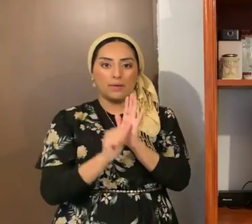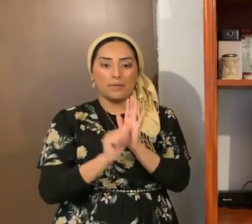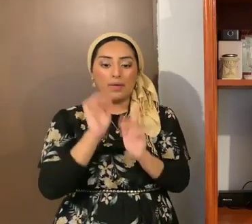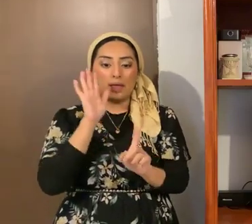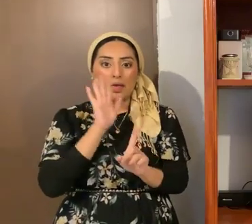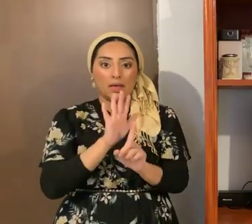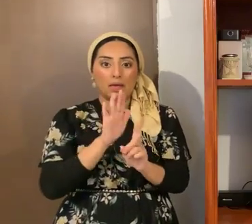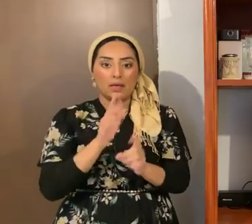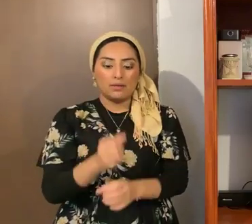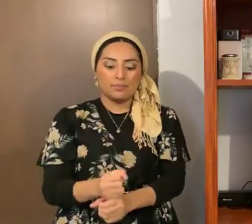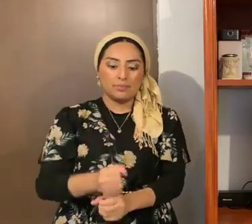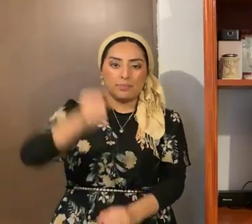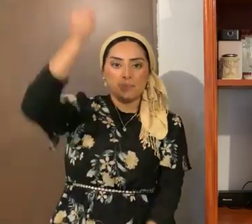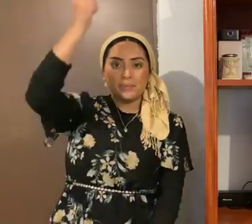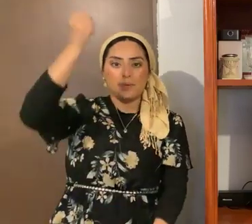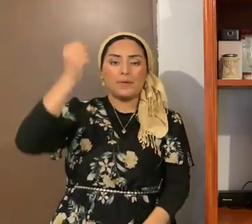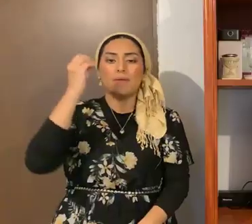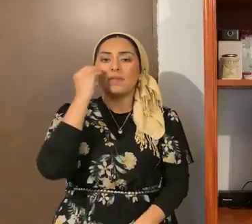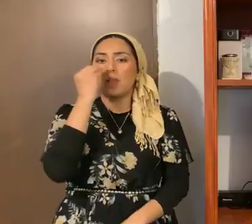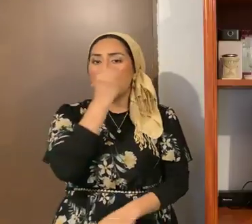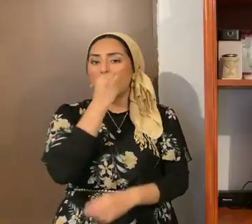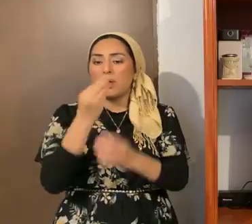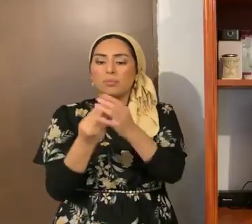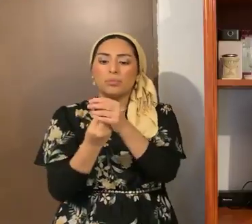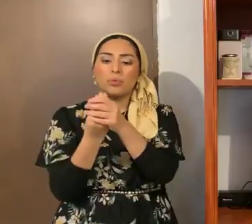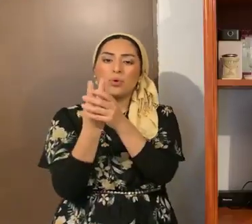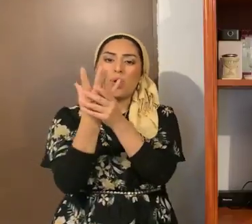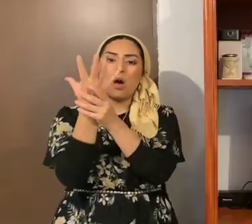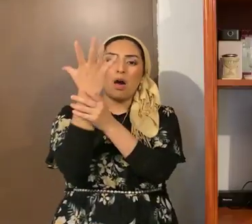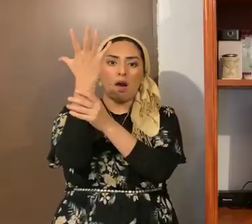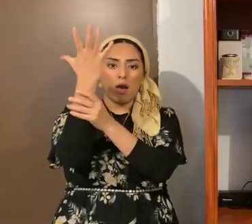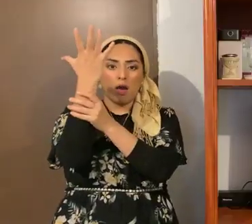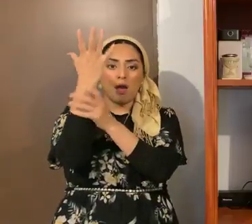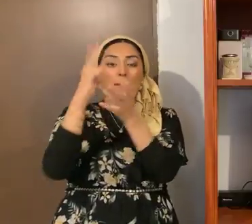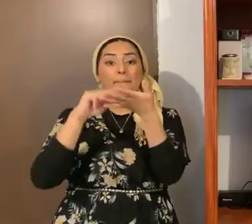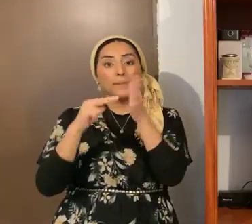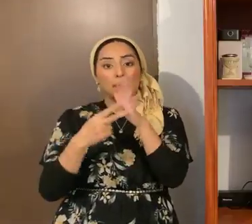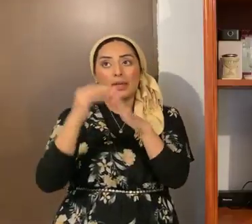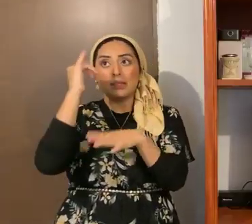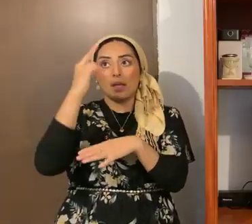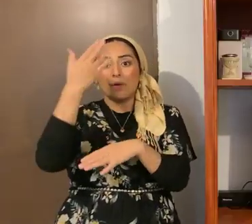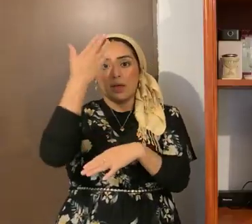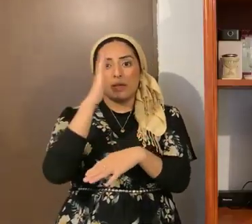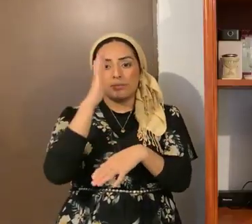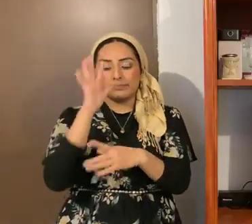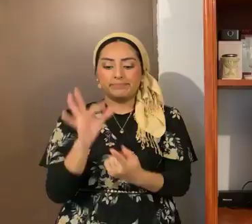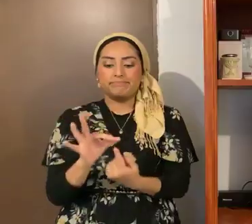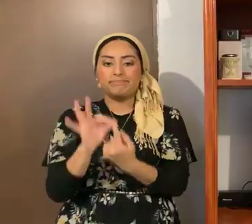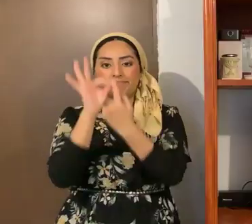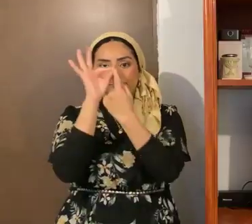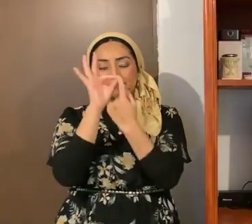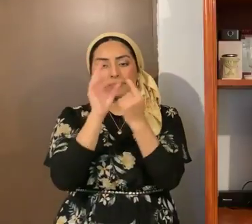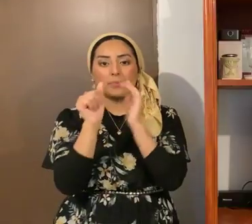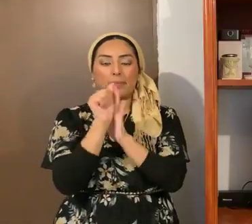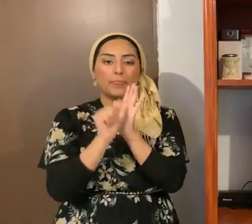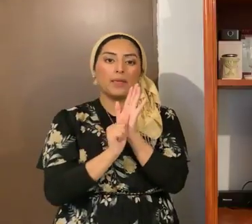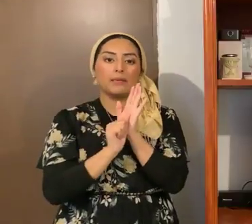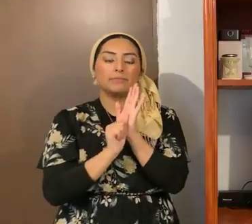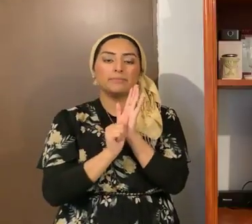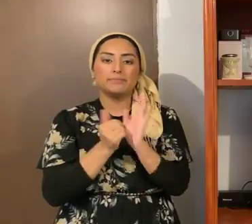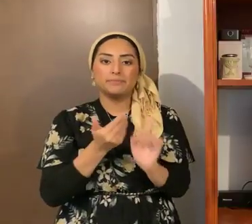vara florece con almendras. Y eso significaba la designación divina en la persona de